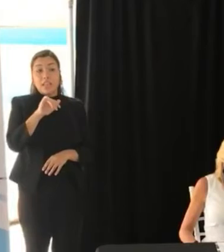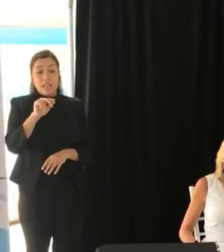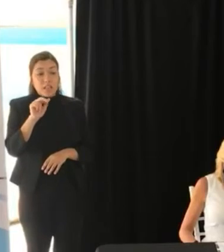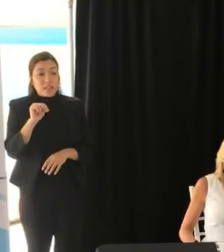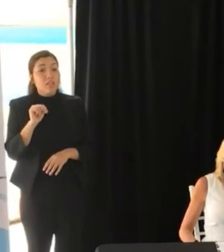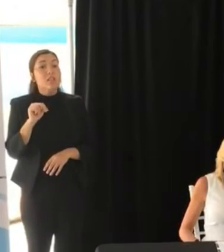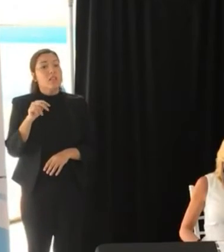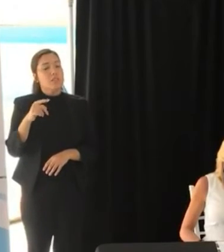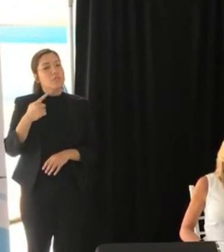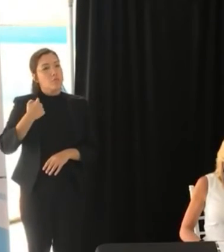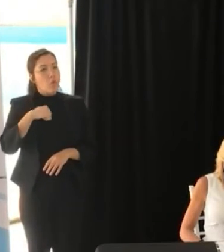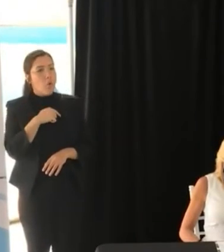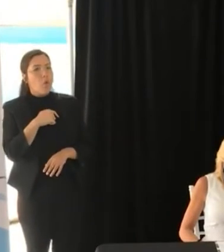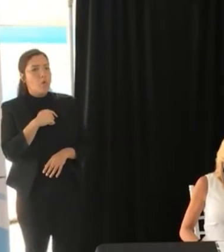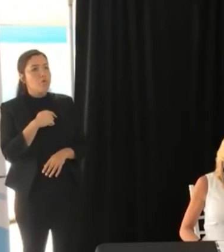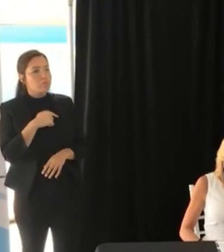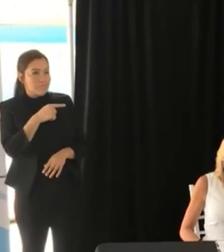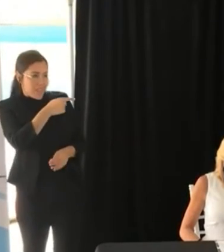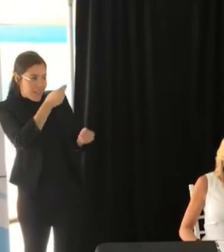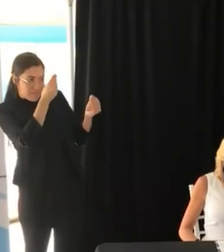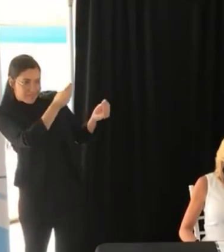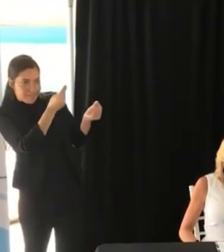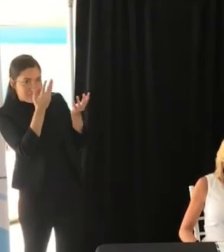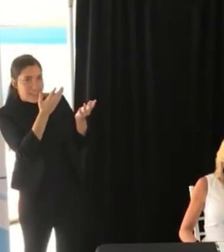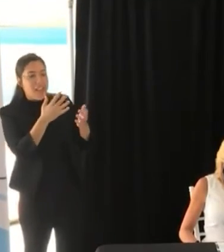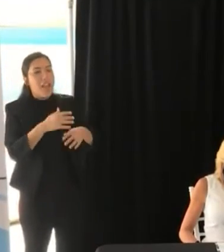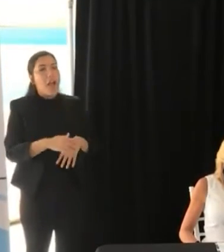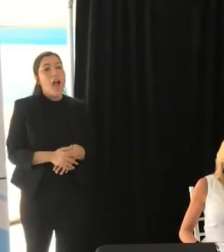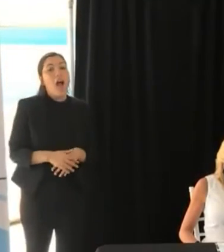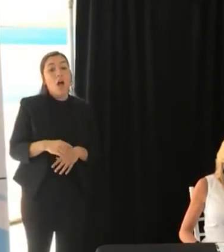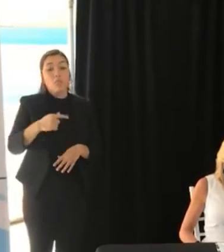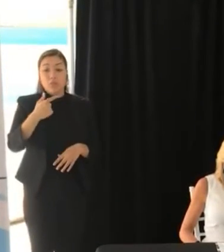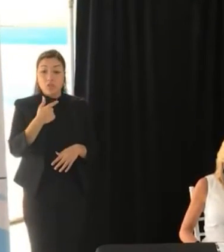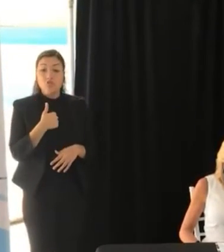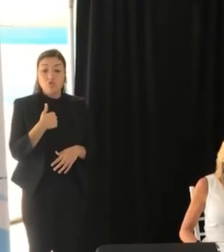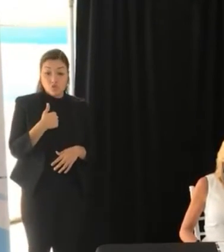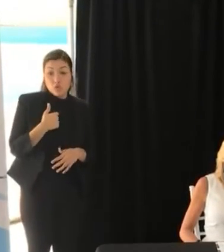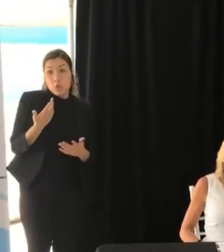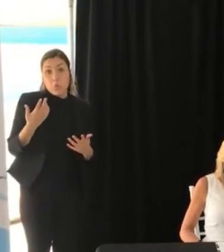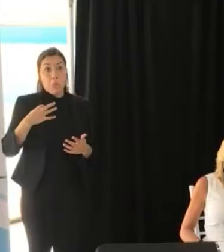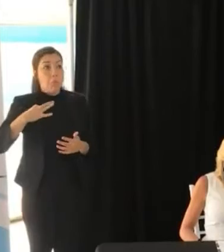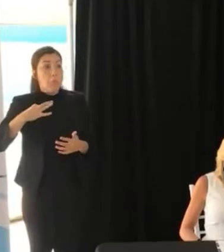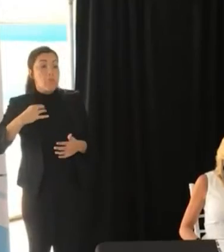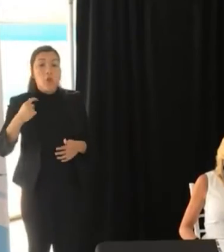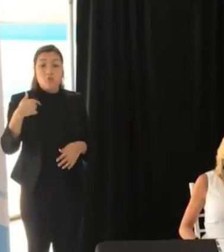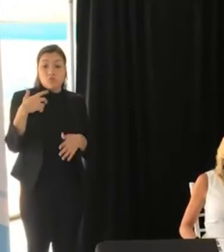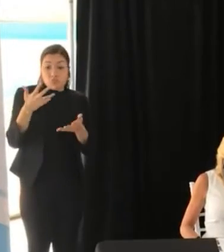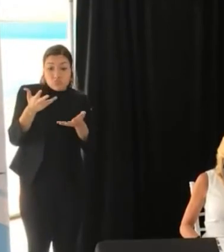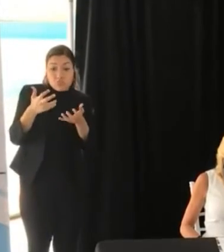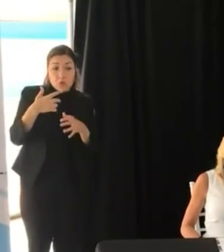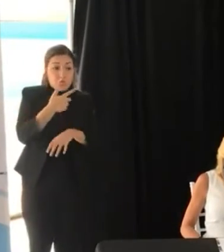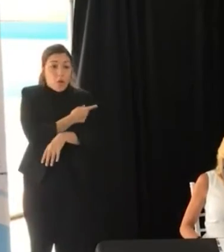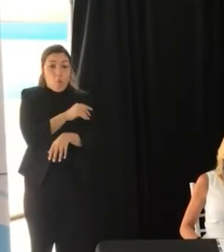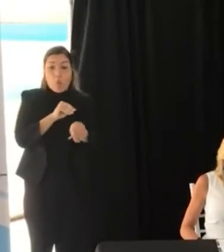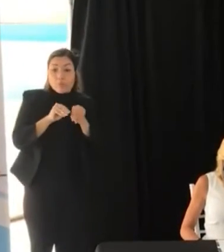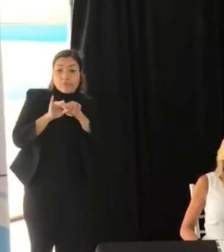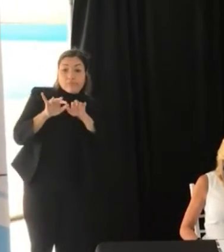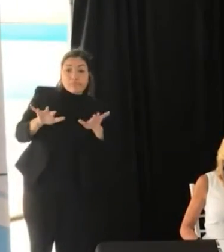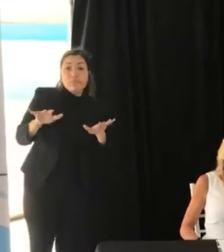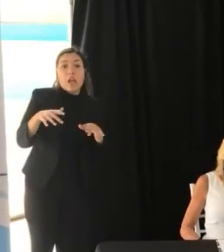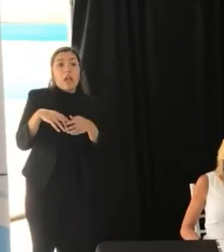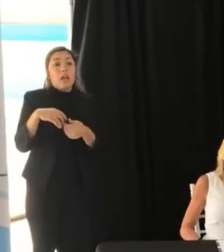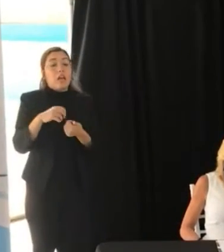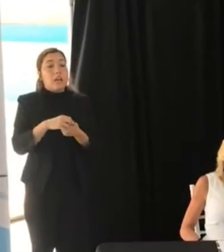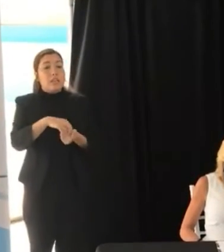científicamente. Porque es bien fácil decir, bueno, yo soy del Pepino, yo quiero llevar la vacuna a San Sebastián, o a Canóvana, o a,